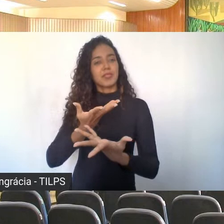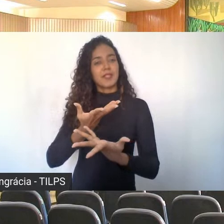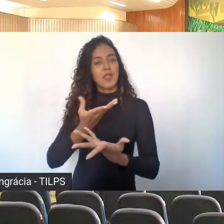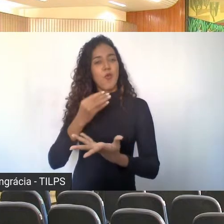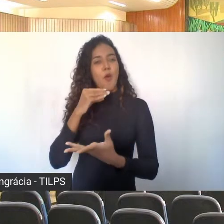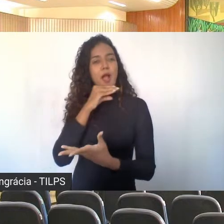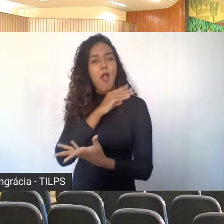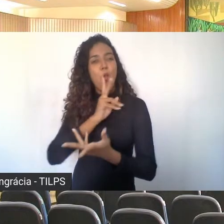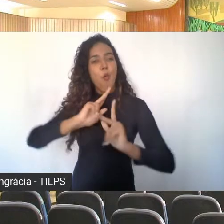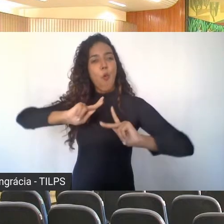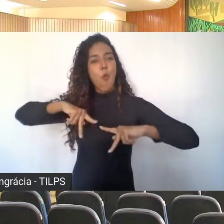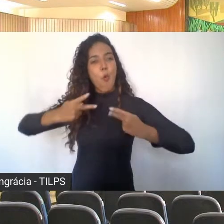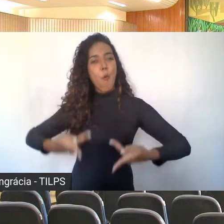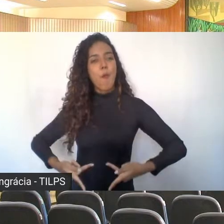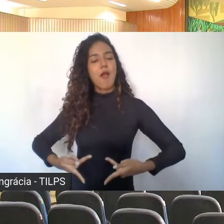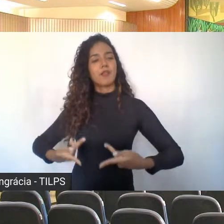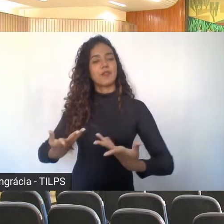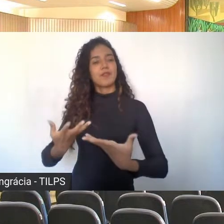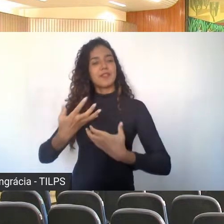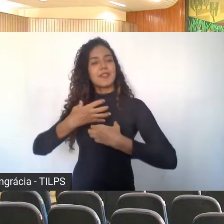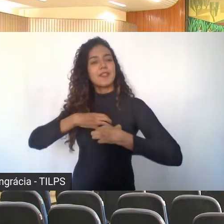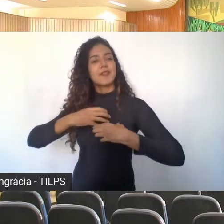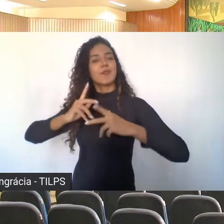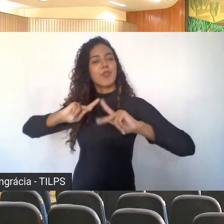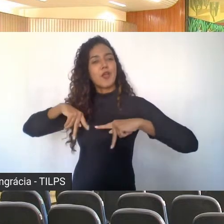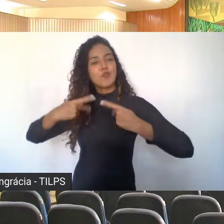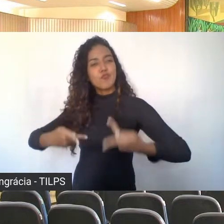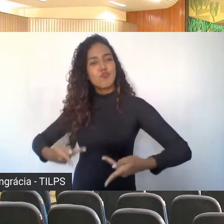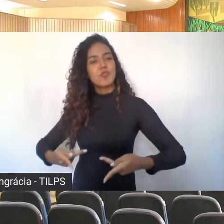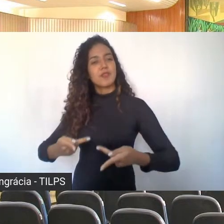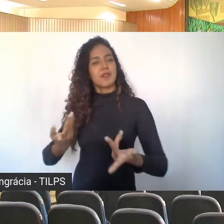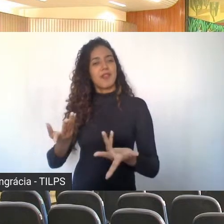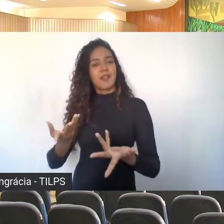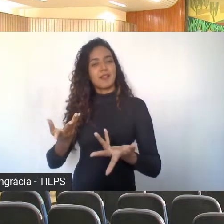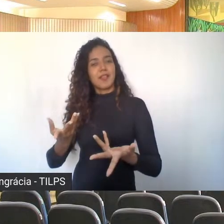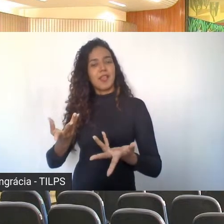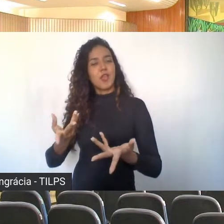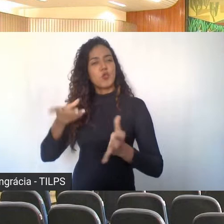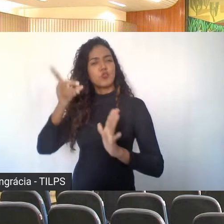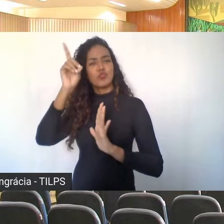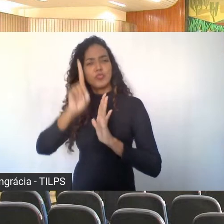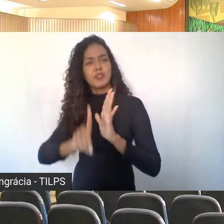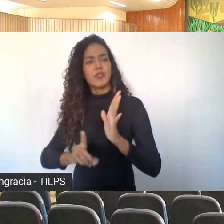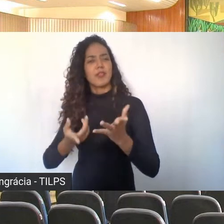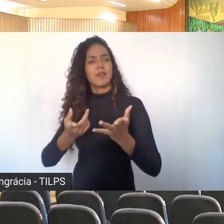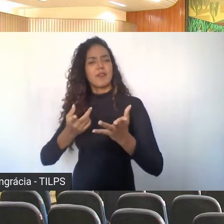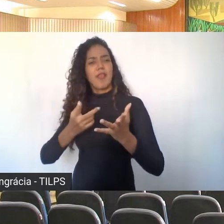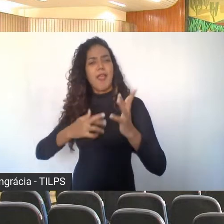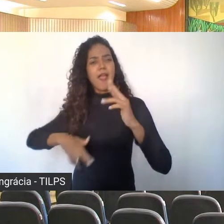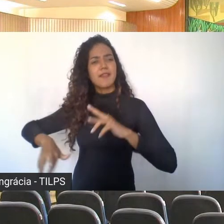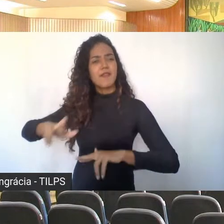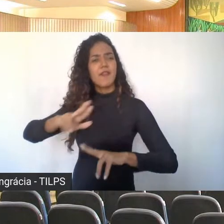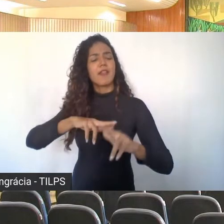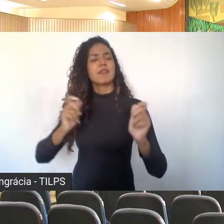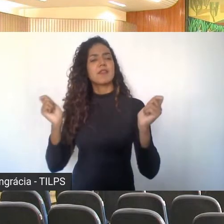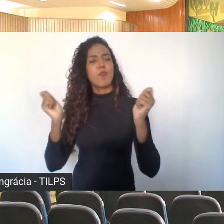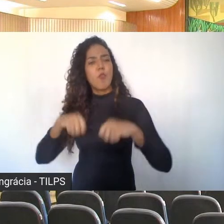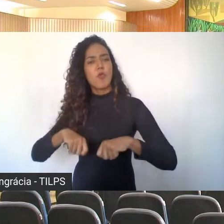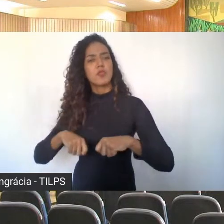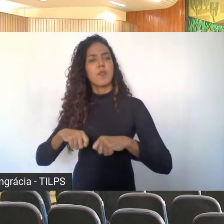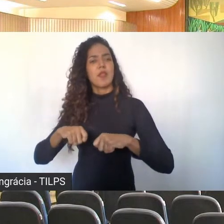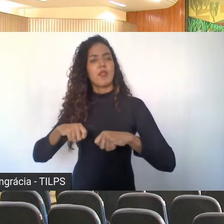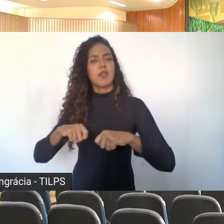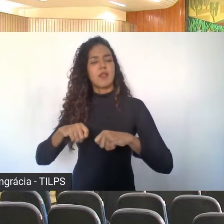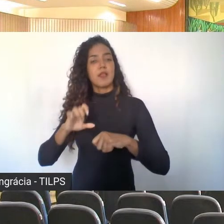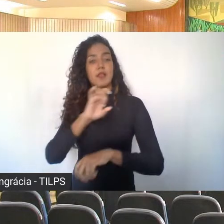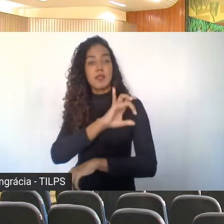da humanidade em todos os seus direitos, em todas as suas possibilidades humanitárias. Então, meus